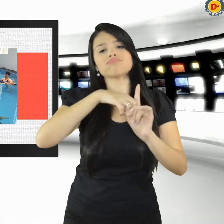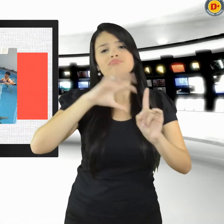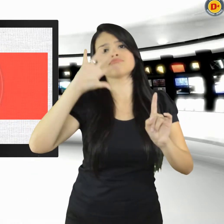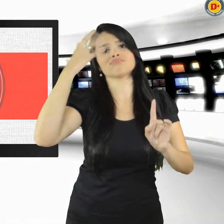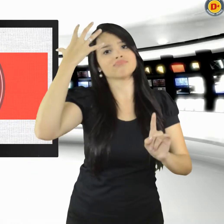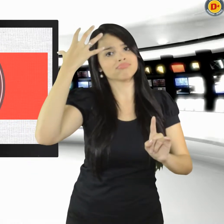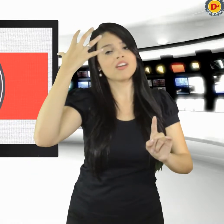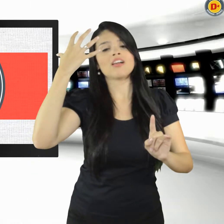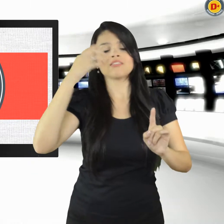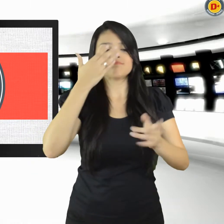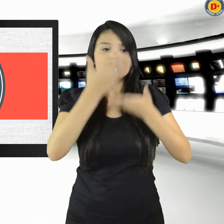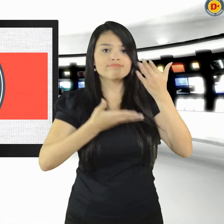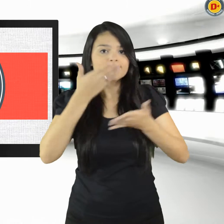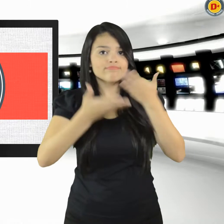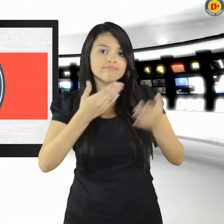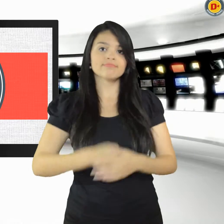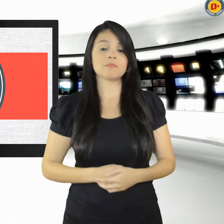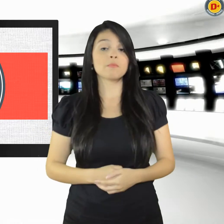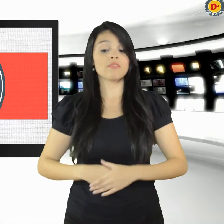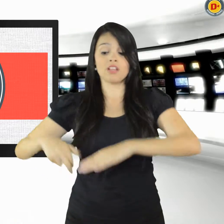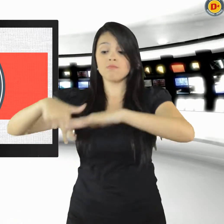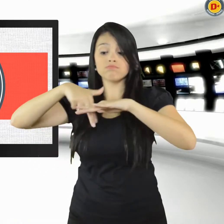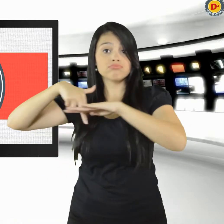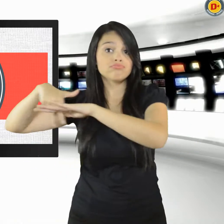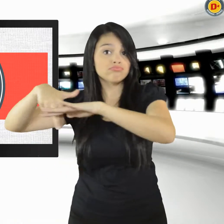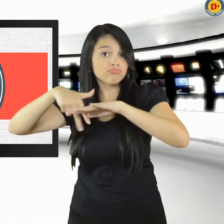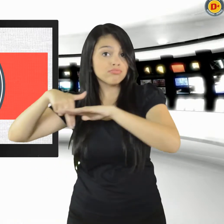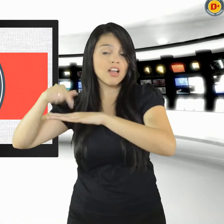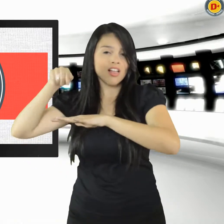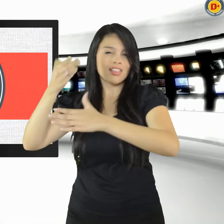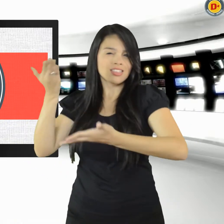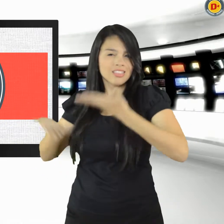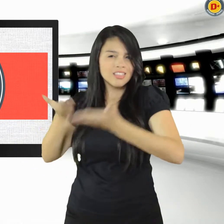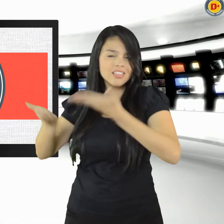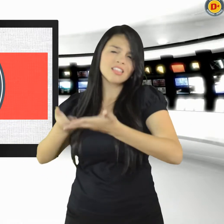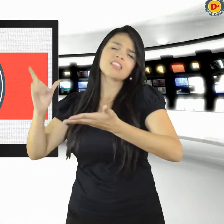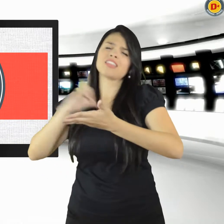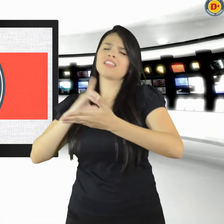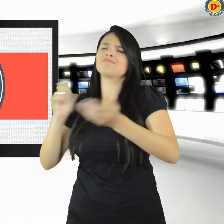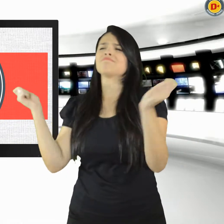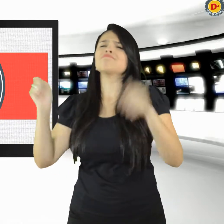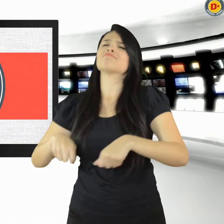acidente a hidroterapia como método terapêutico tem grande potencial para diminuir